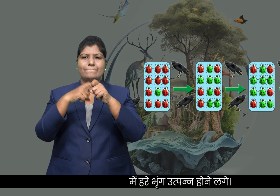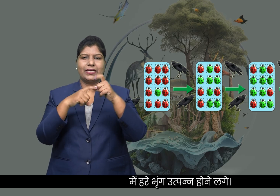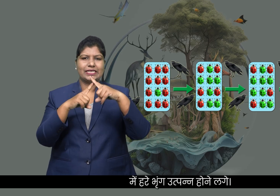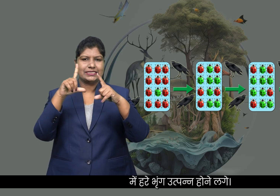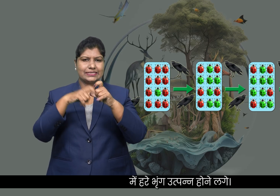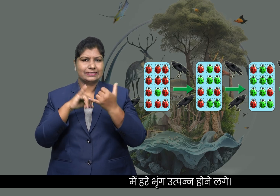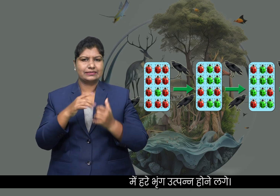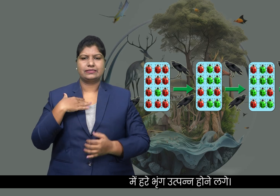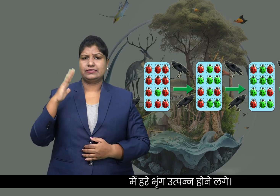लगे।